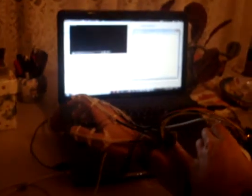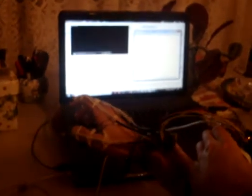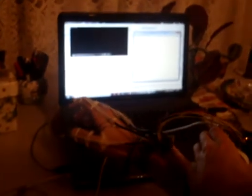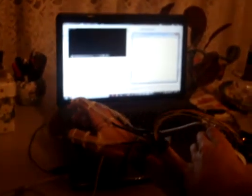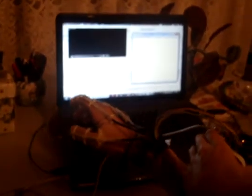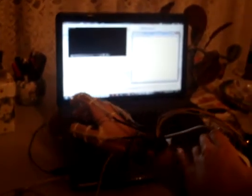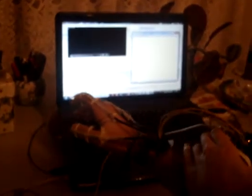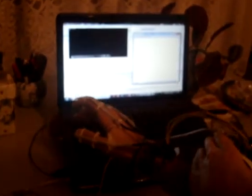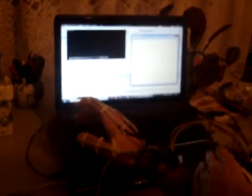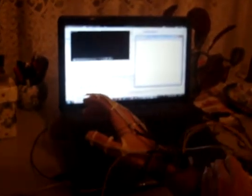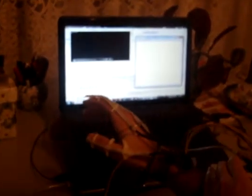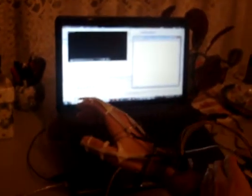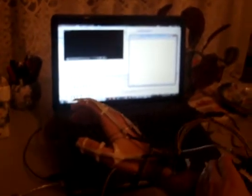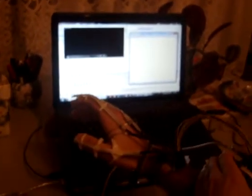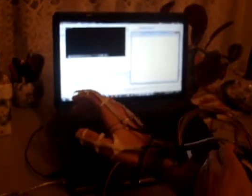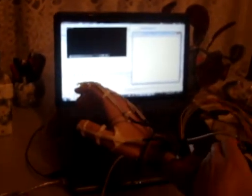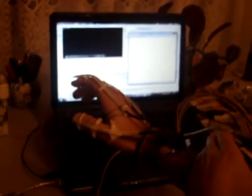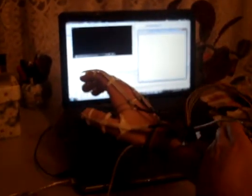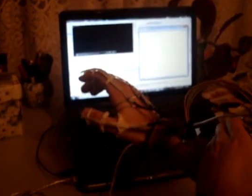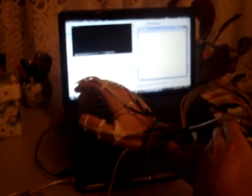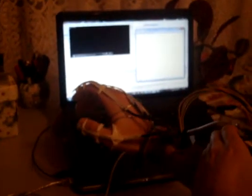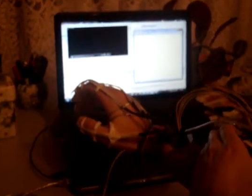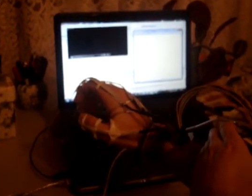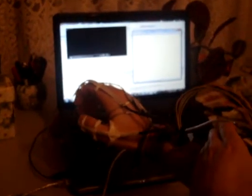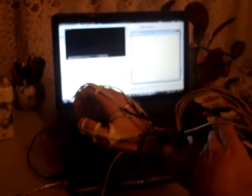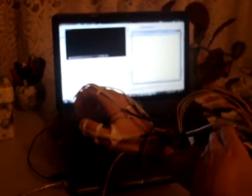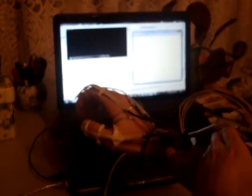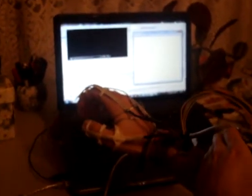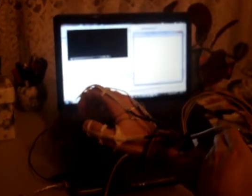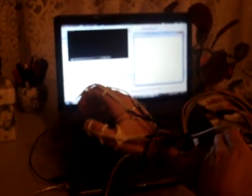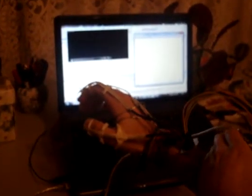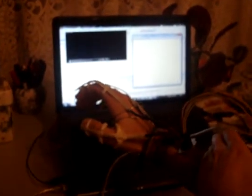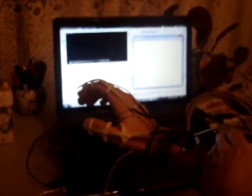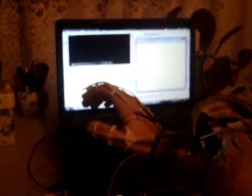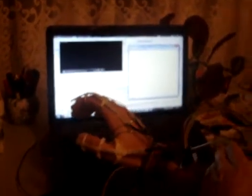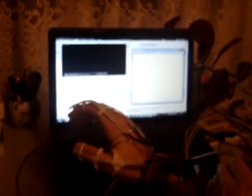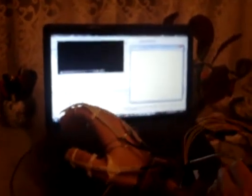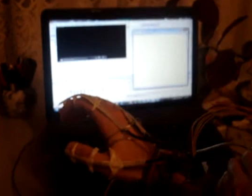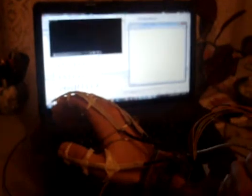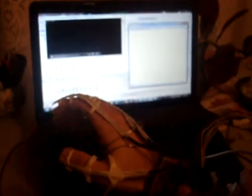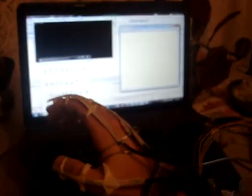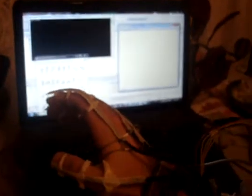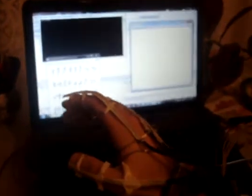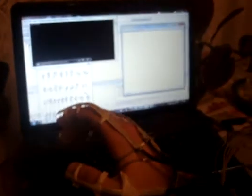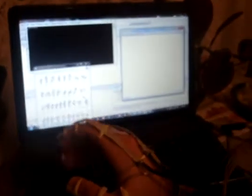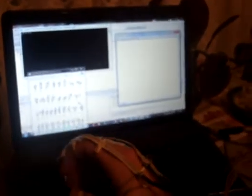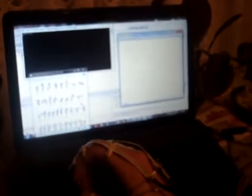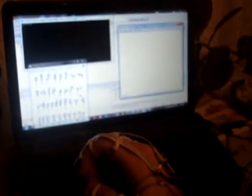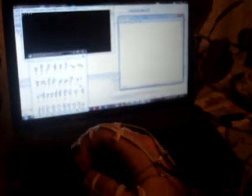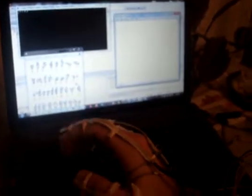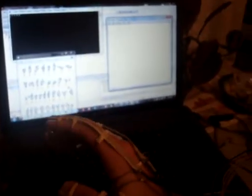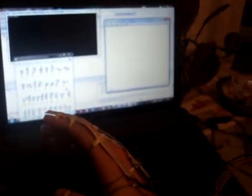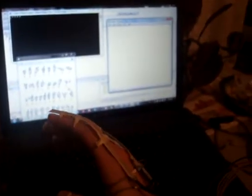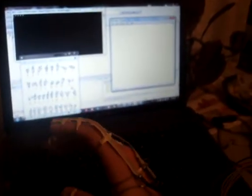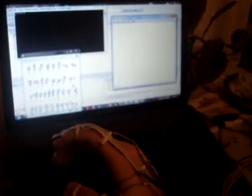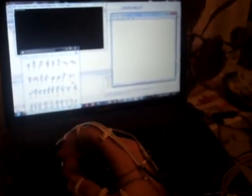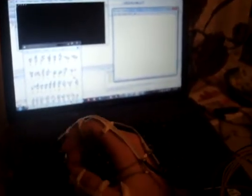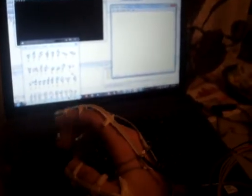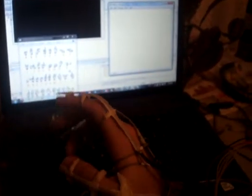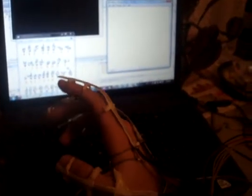Păi dacă stau așa, vreau. Se vede notepad-ul. Hai să așa. Hai mai aproape să se vadă ce se scrie acolo. Așa. Da, și să vedem dacă putem să scriem